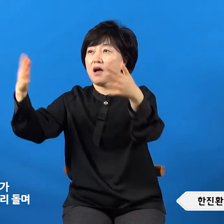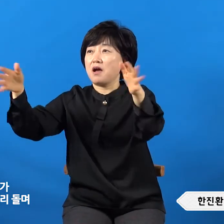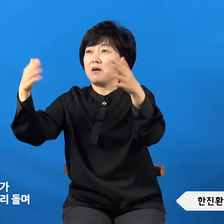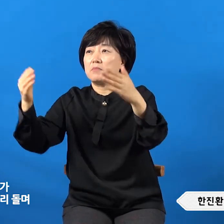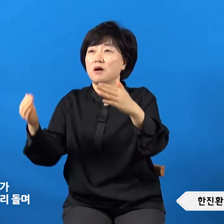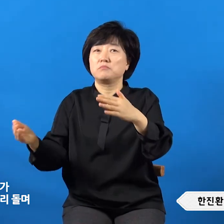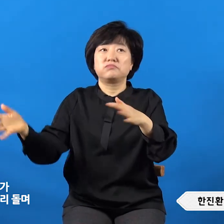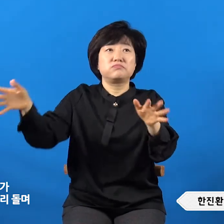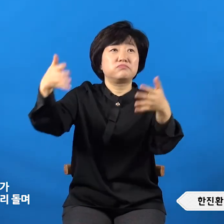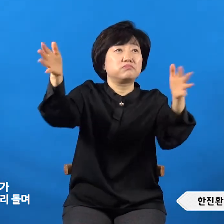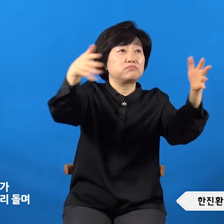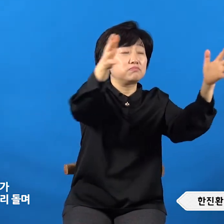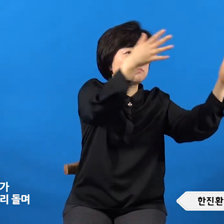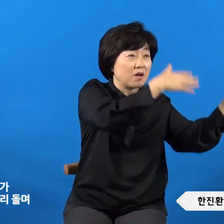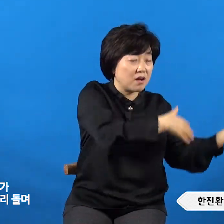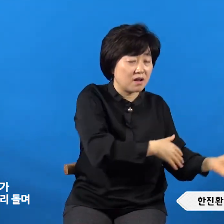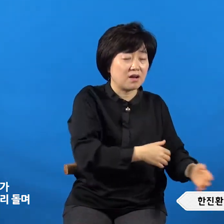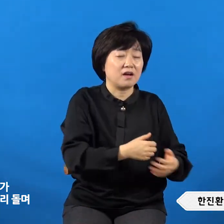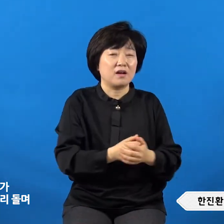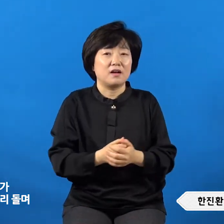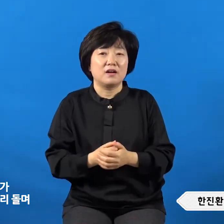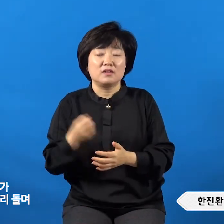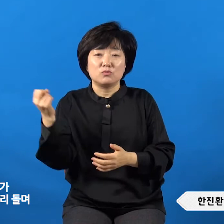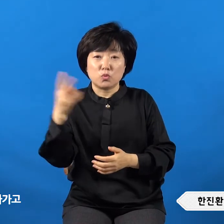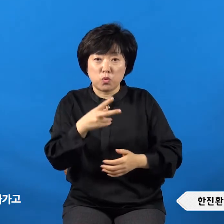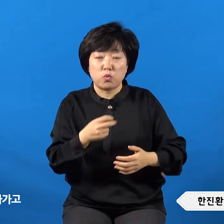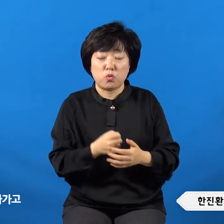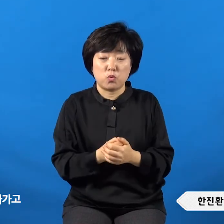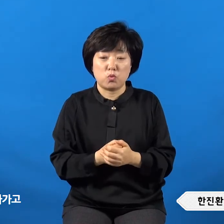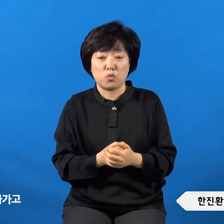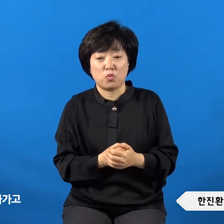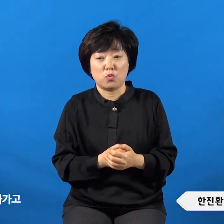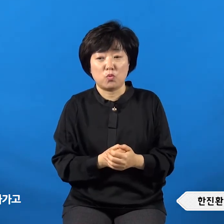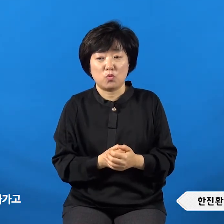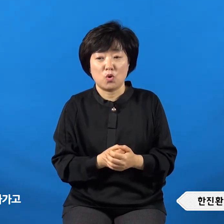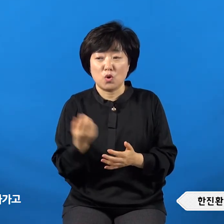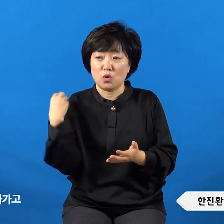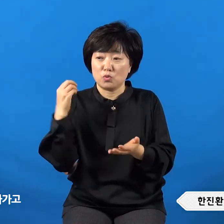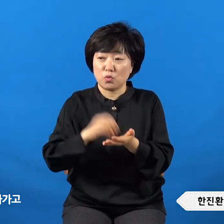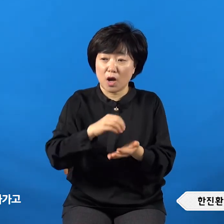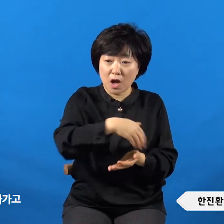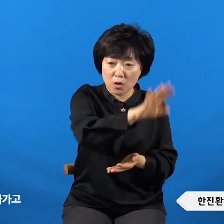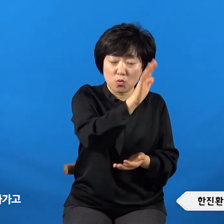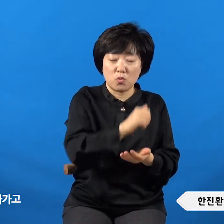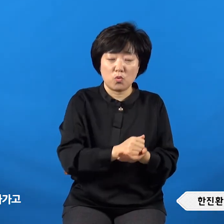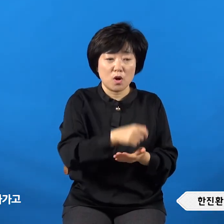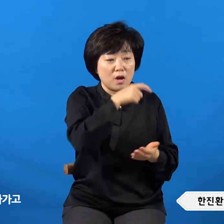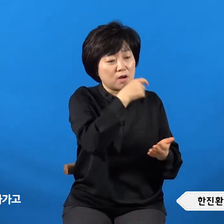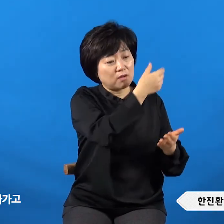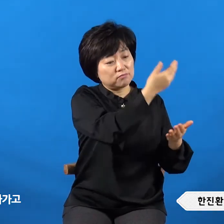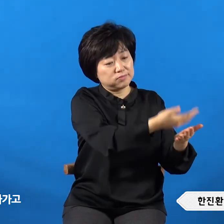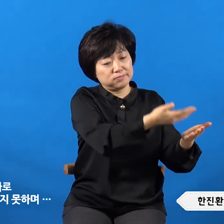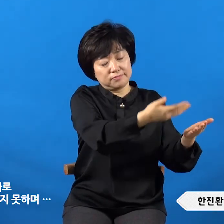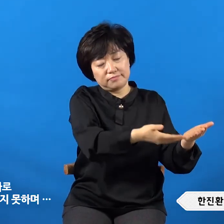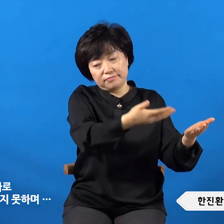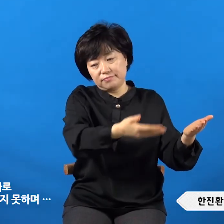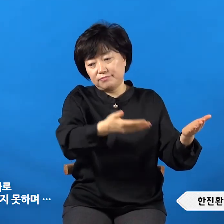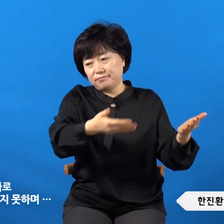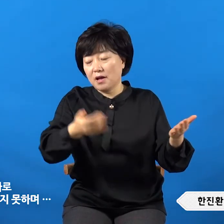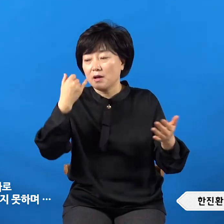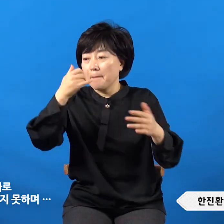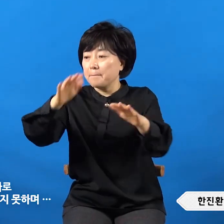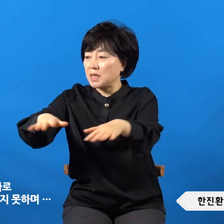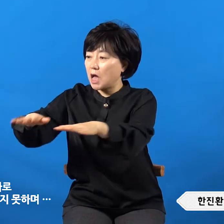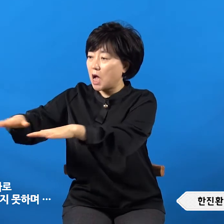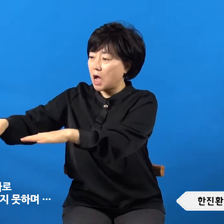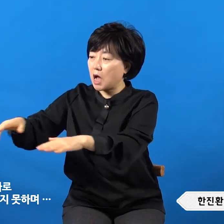남으로 불다가 북으로 돌아가며 이리 돌며 저리 돌아 바람은 그 불던 곳으로 돌아가고 모든 강물은 다